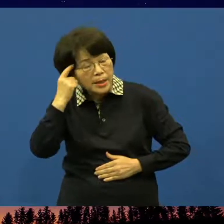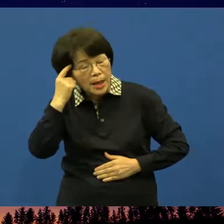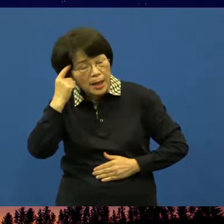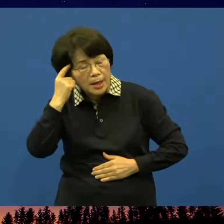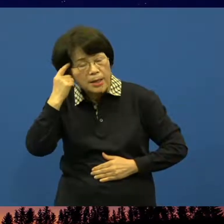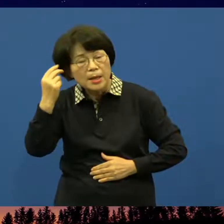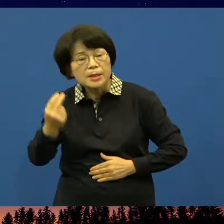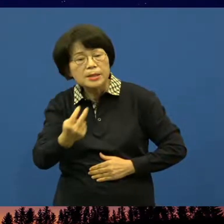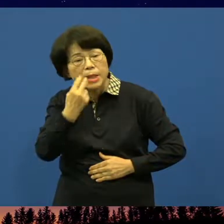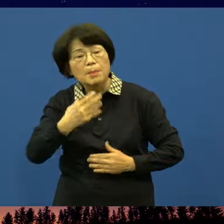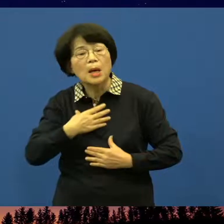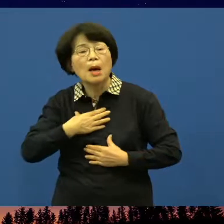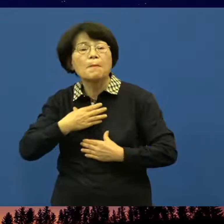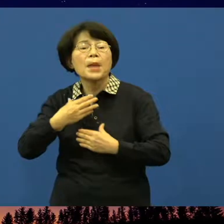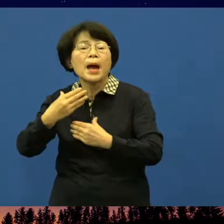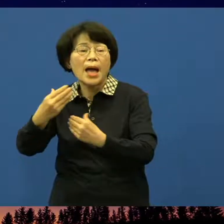평안이니라.